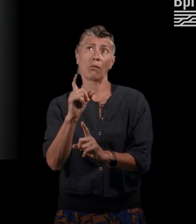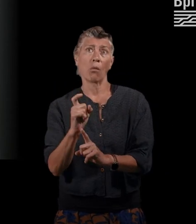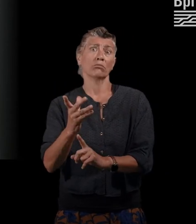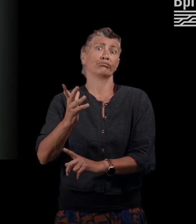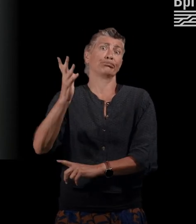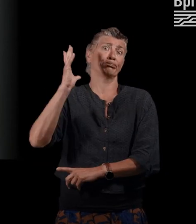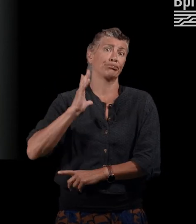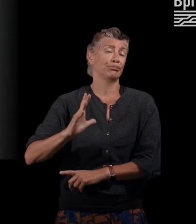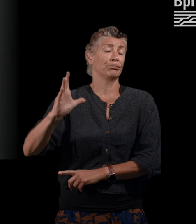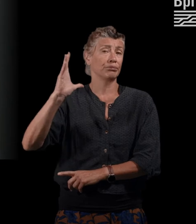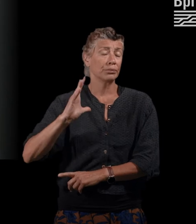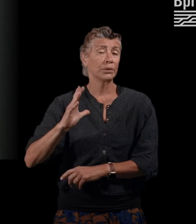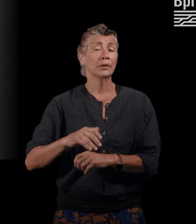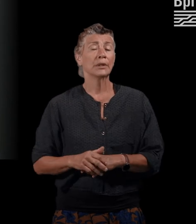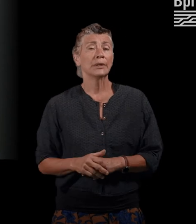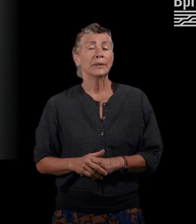longtemps.